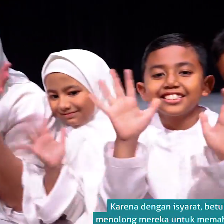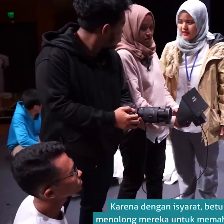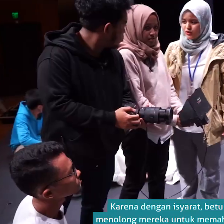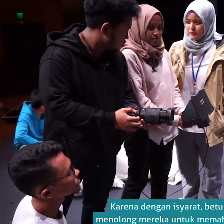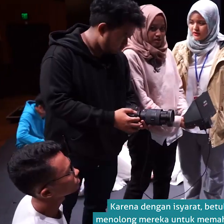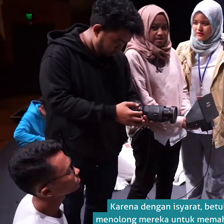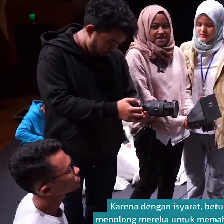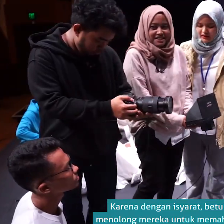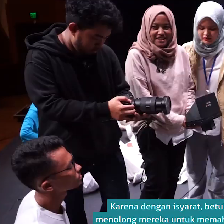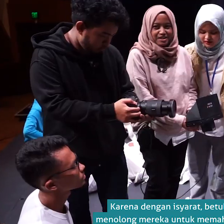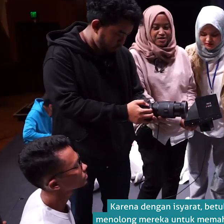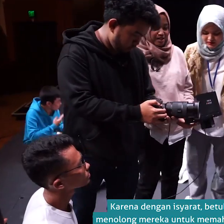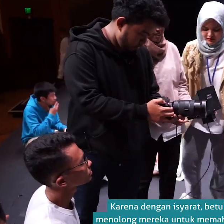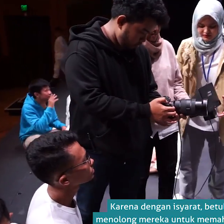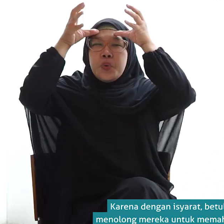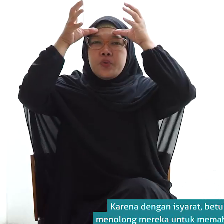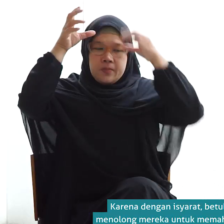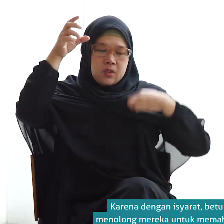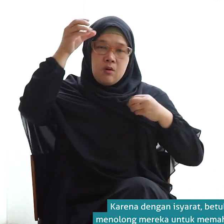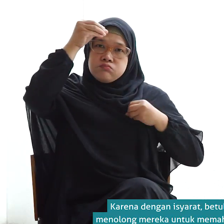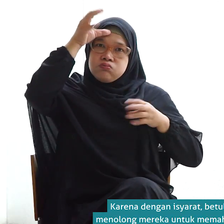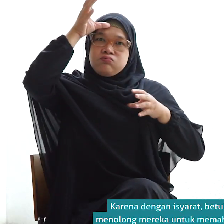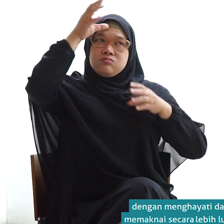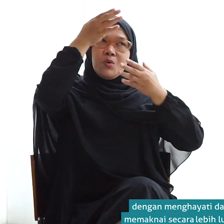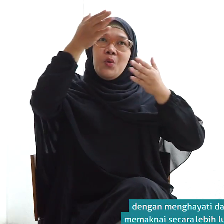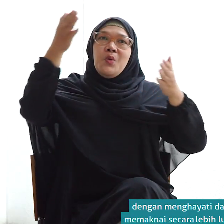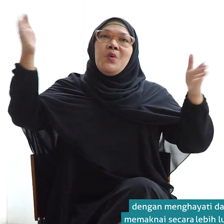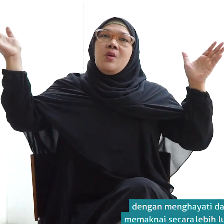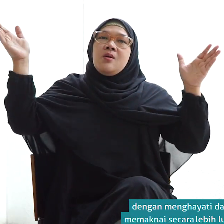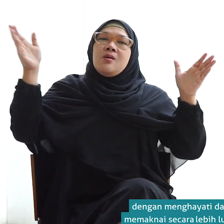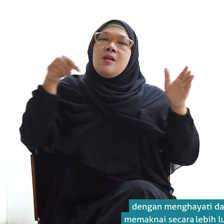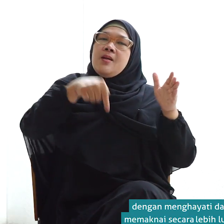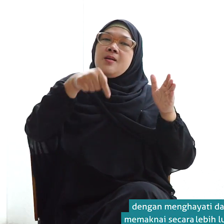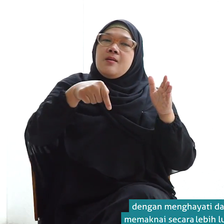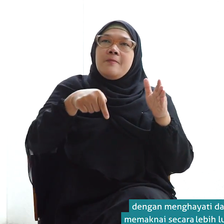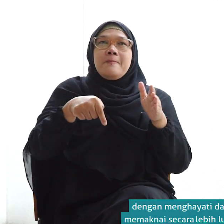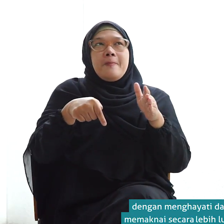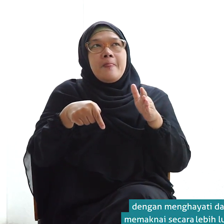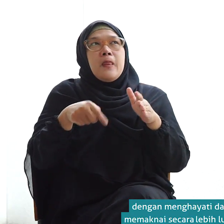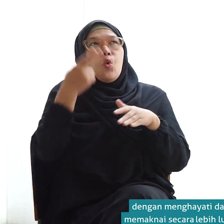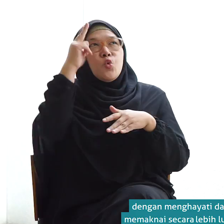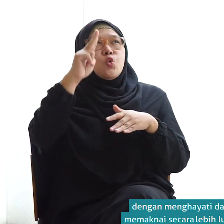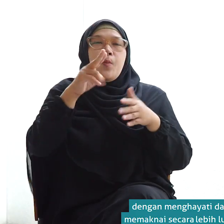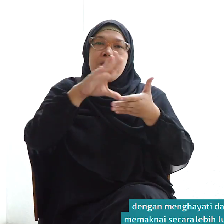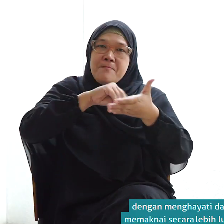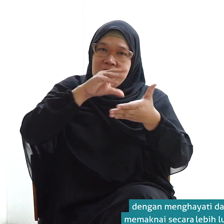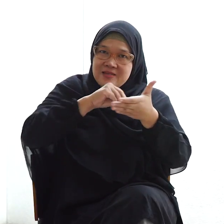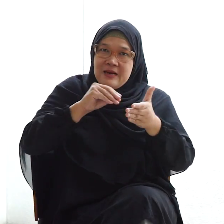Karena dengan isyarat betul-betul menolong mereka untuk memahami Islam dengan menghayati dan memaknai secara lebih luas.